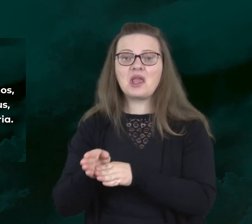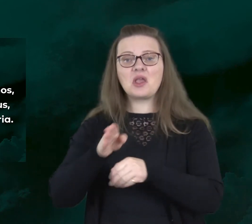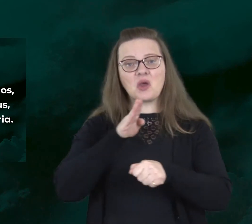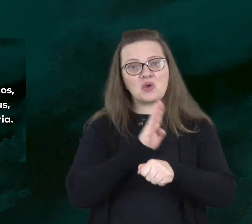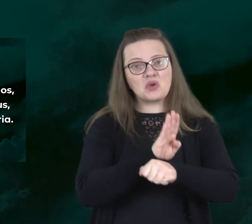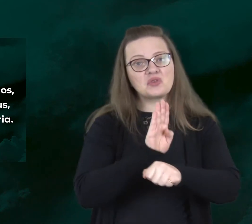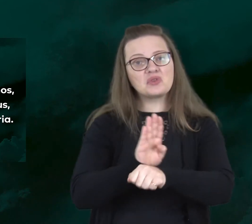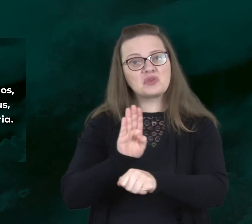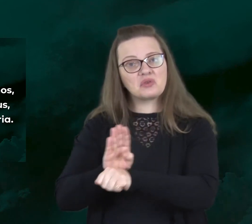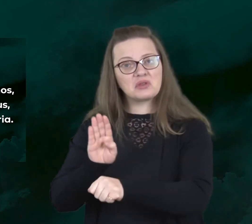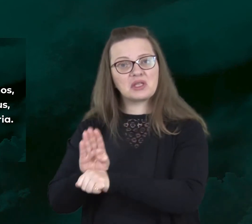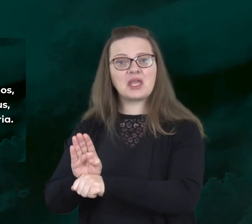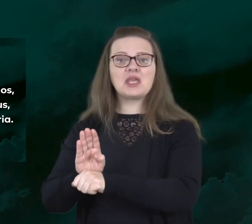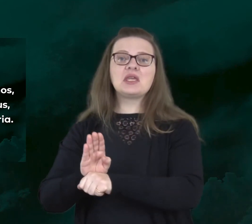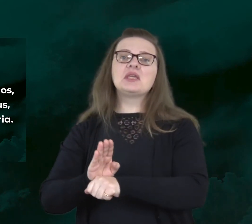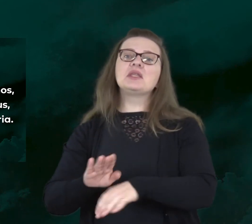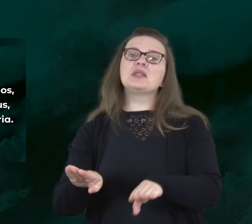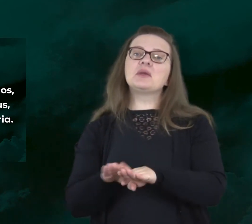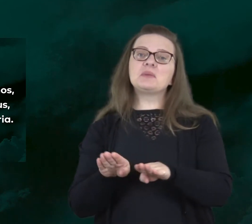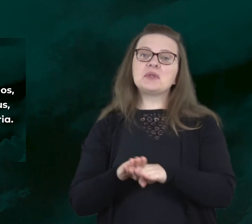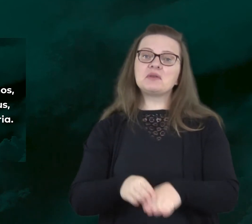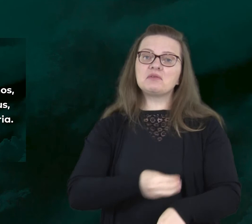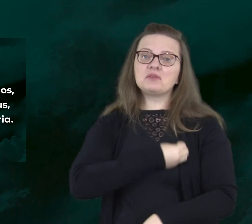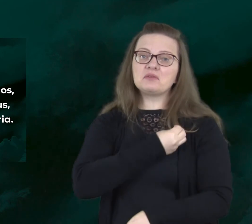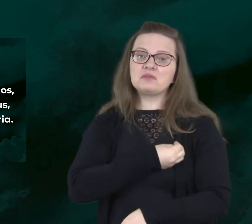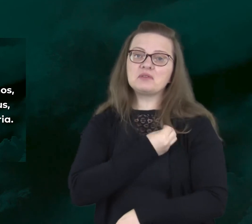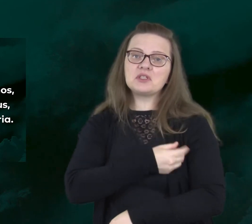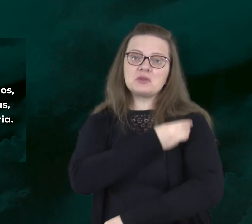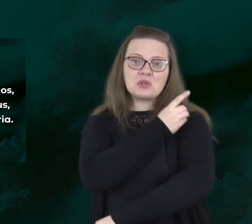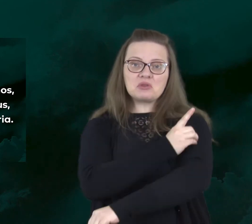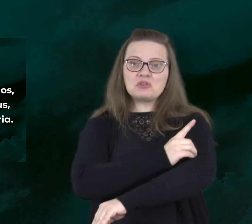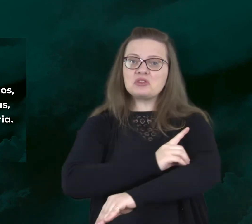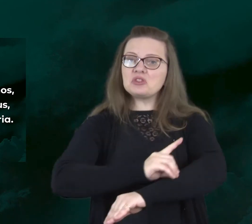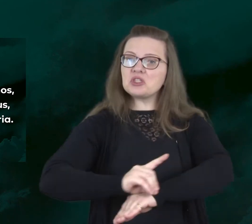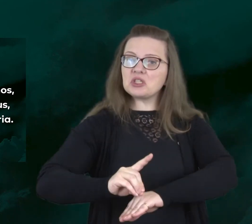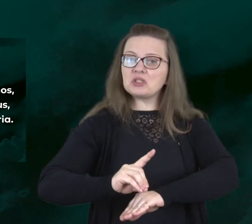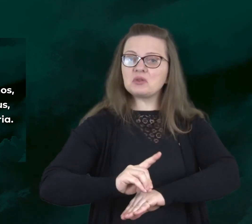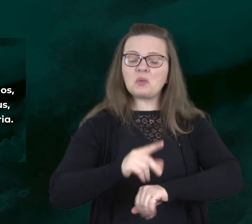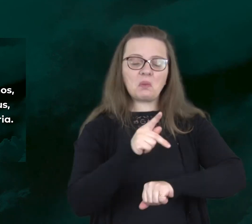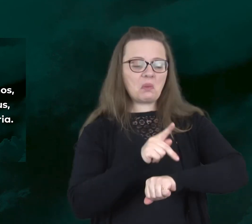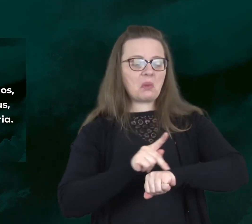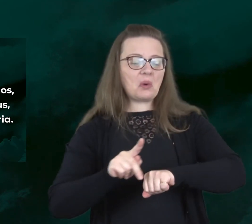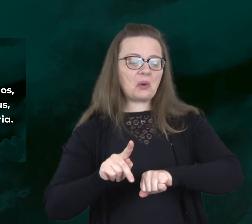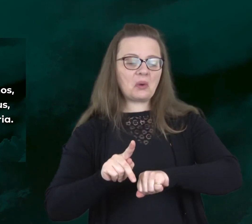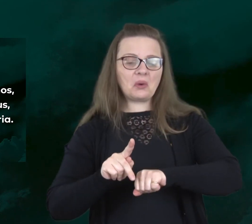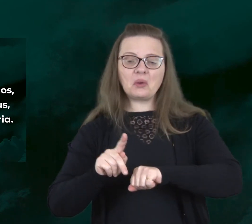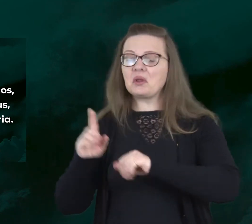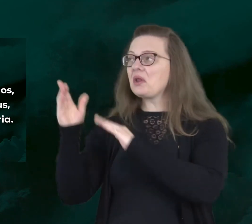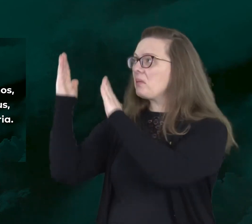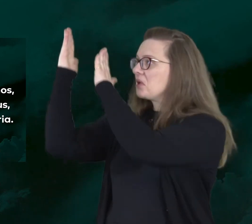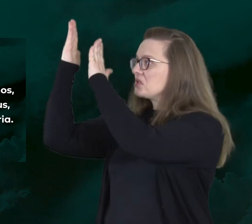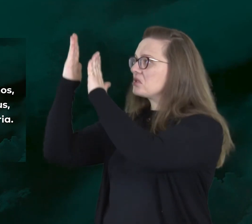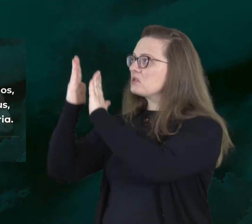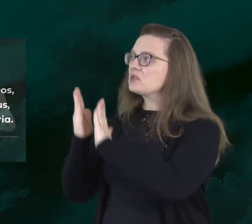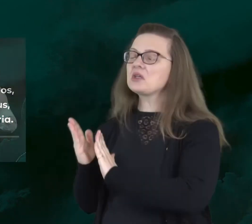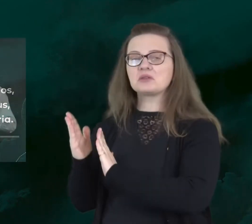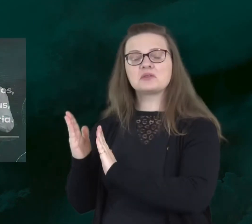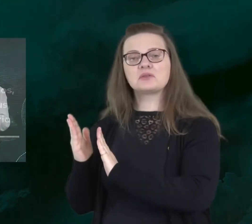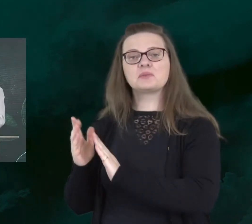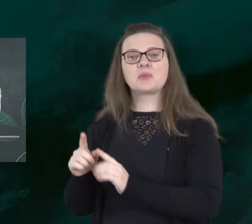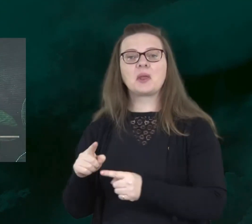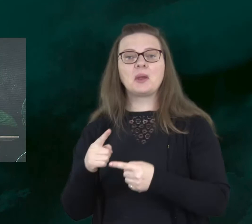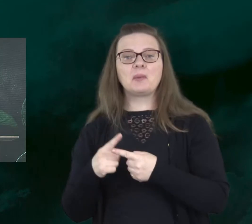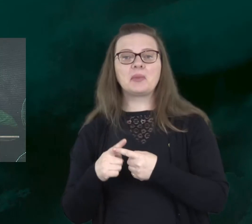de Deus, que vos chama para o seu reino e glória. O labor de amor, queridos irmãos,